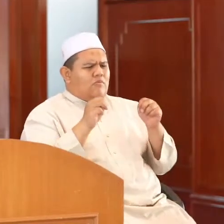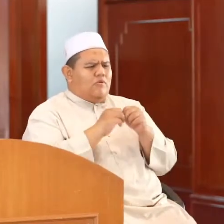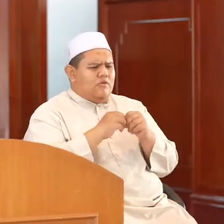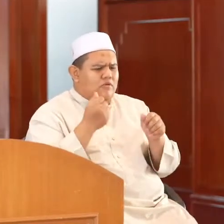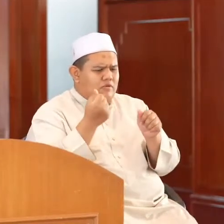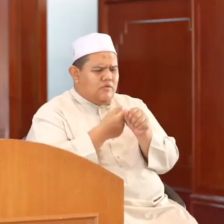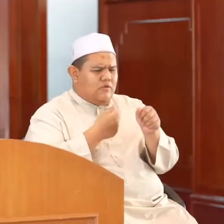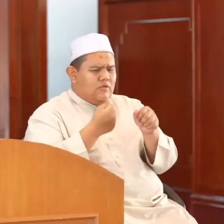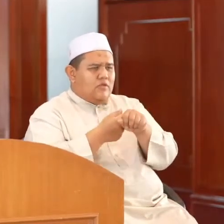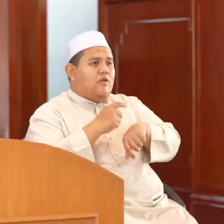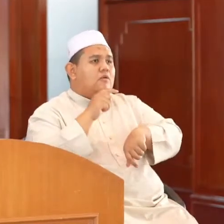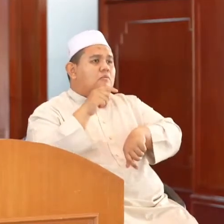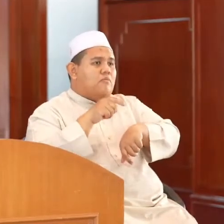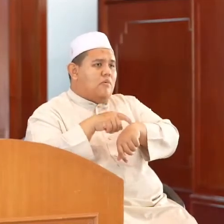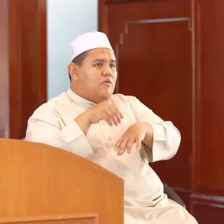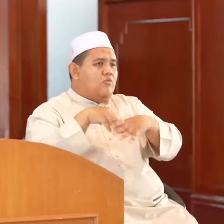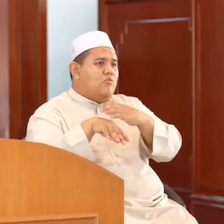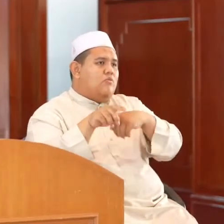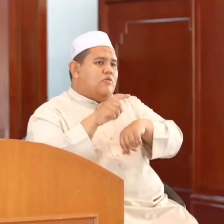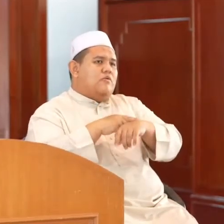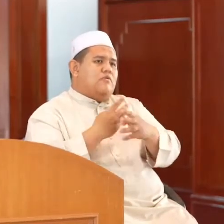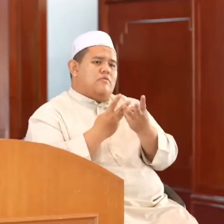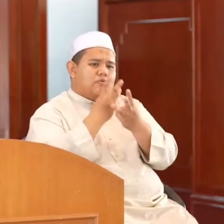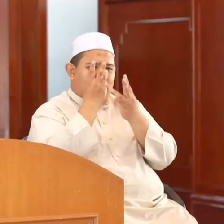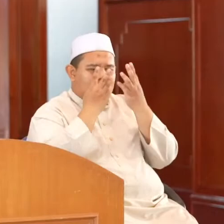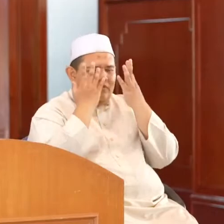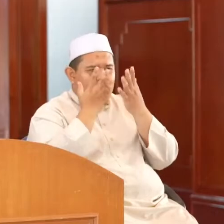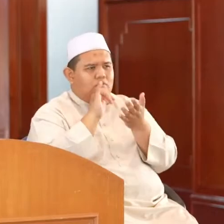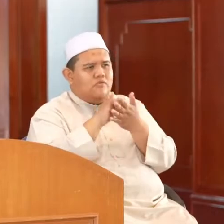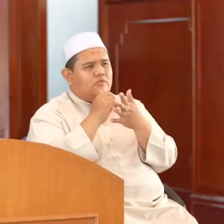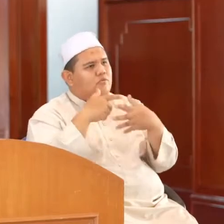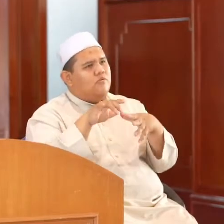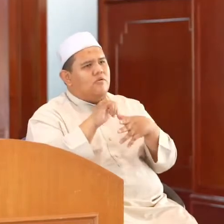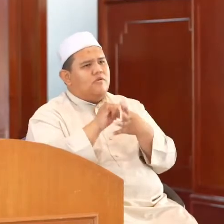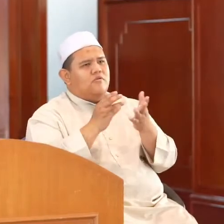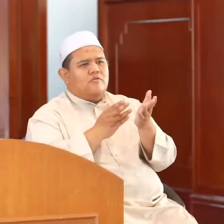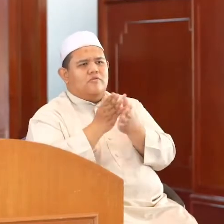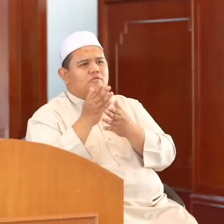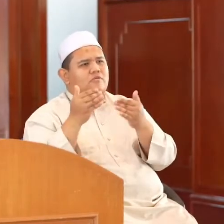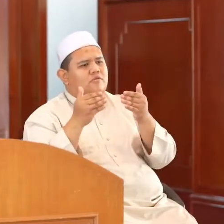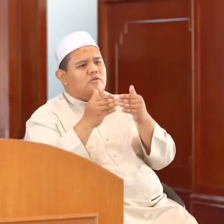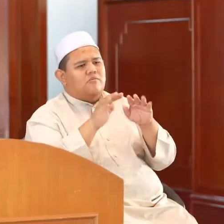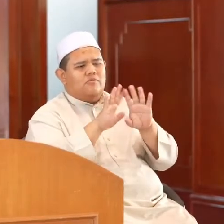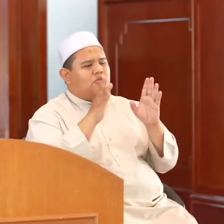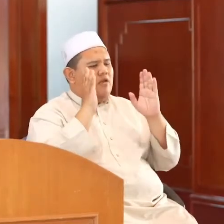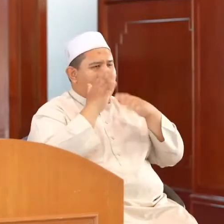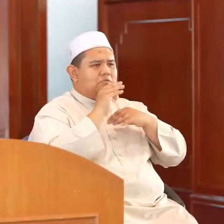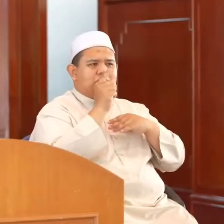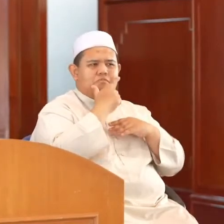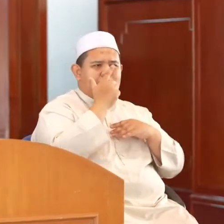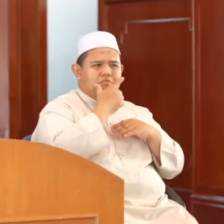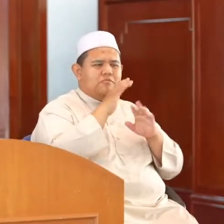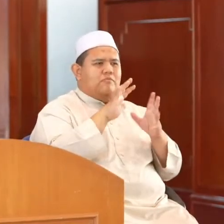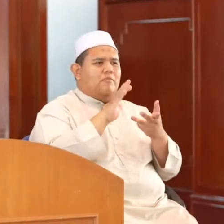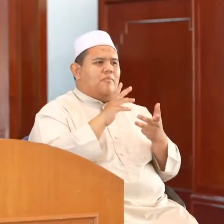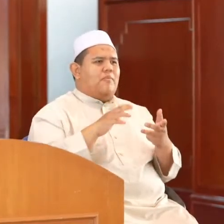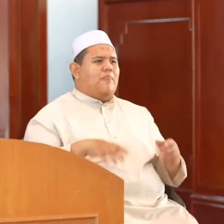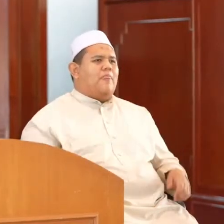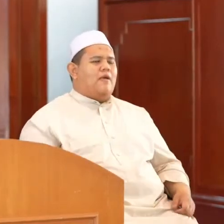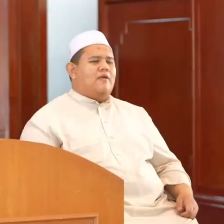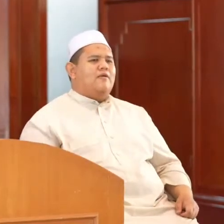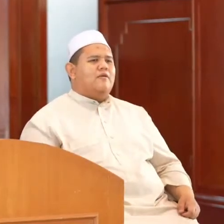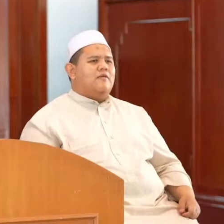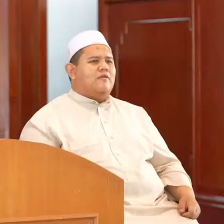kali masuk waktu, dia ambil air semayang. Sudah ambil air semayang, naik lori balik. Setiap kali masuk waktu, ambil air